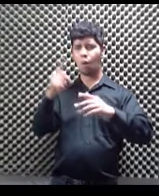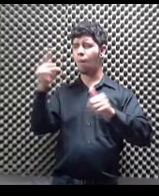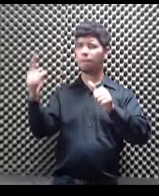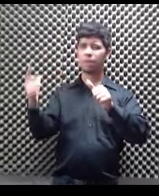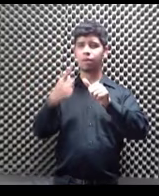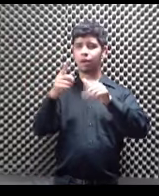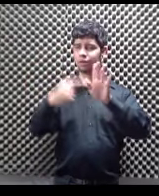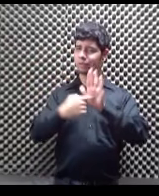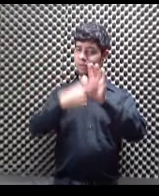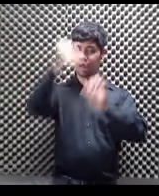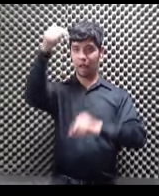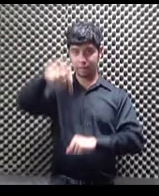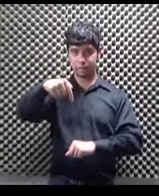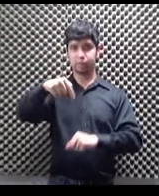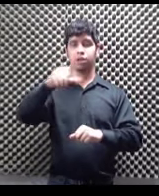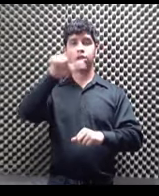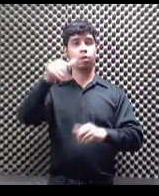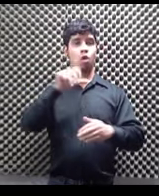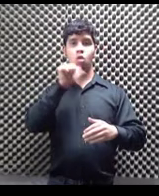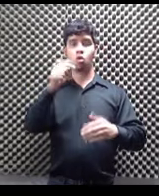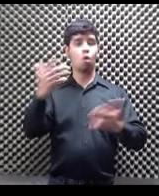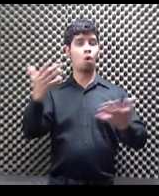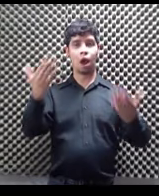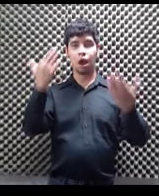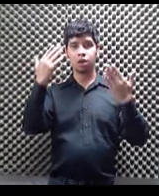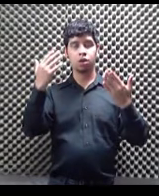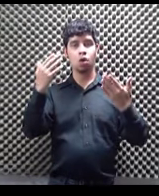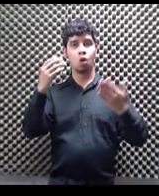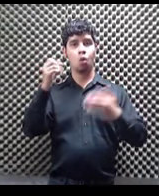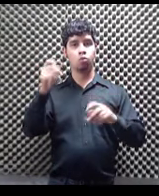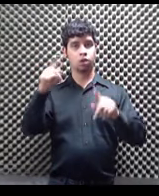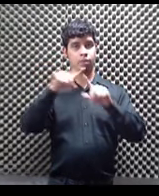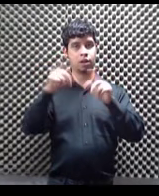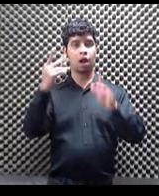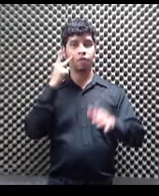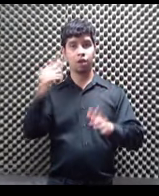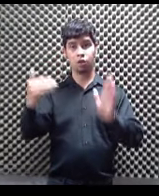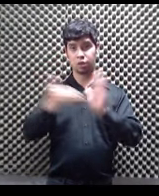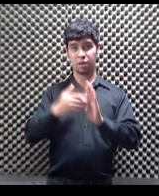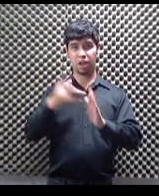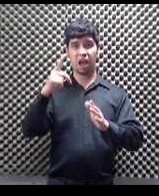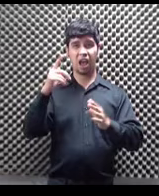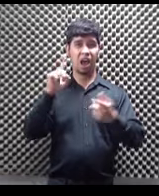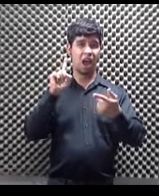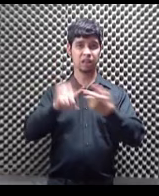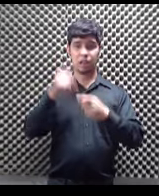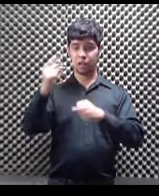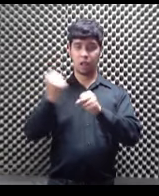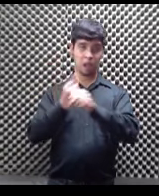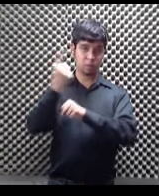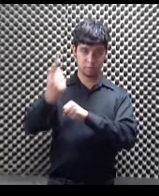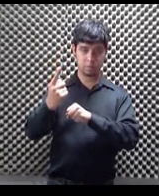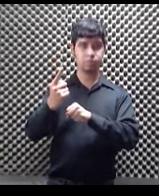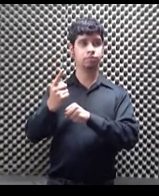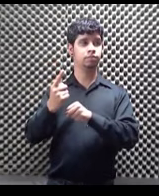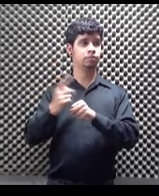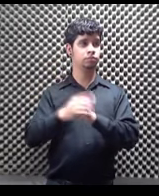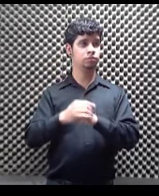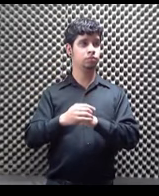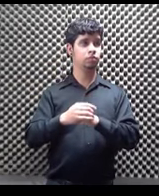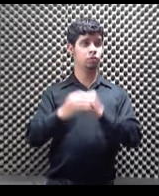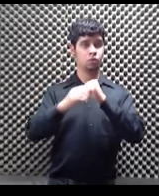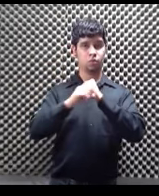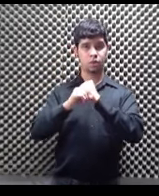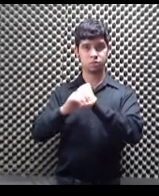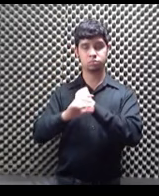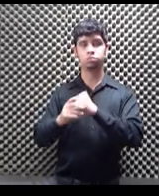Exacto. Y luego de eso no va a haber oportunidad de verla hasta que el año que viene comience todo el lanzamiento ya comercial.